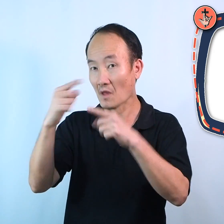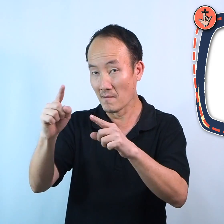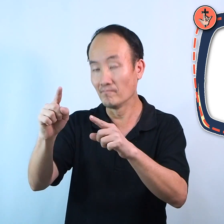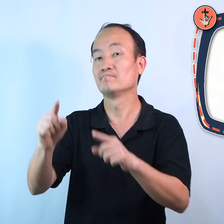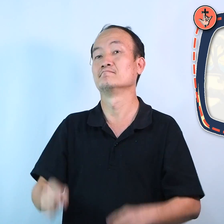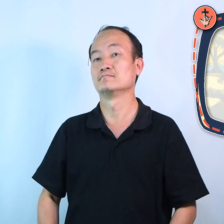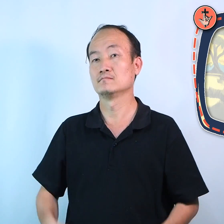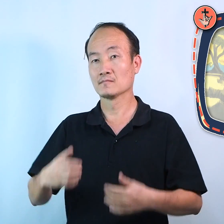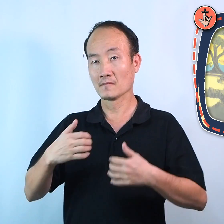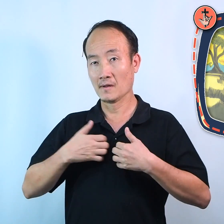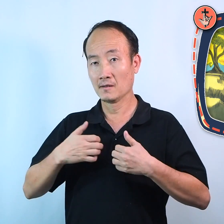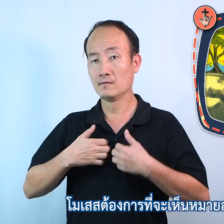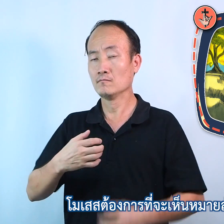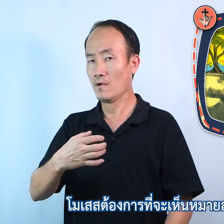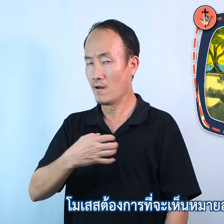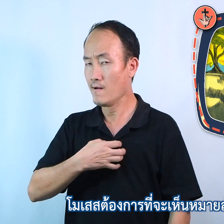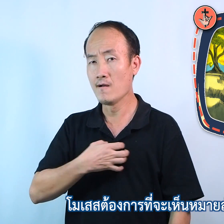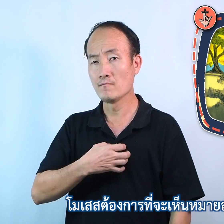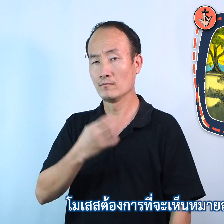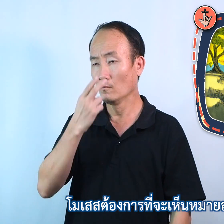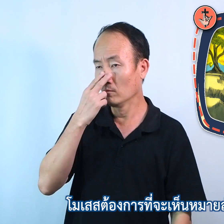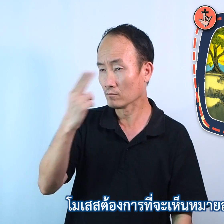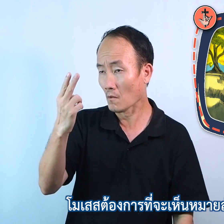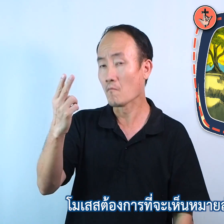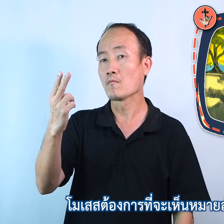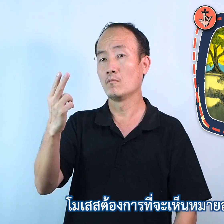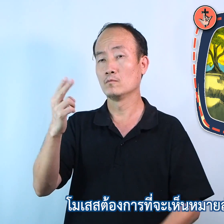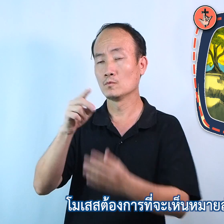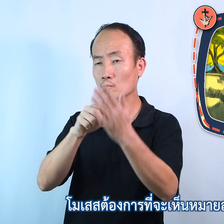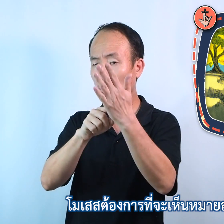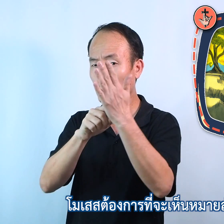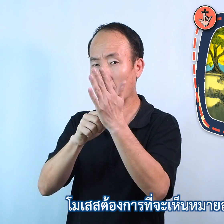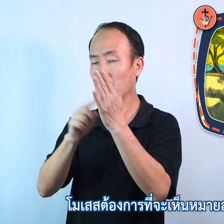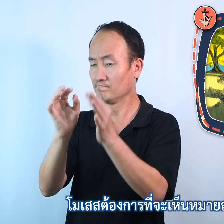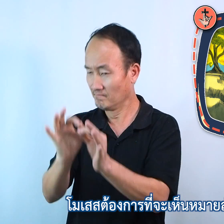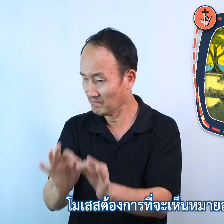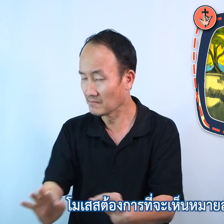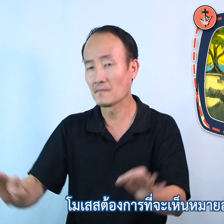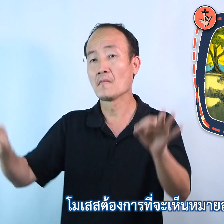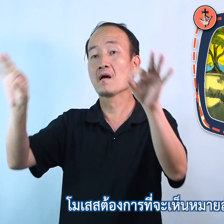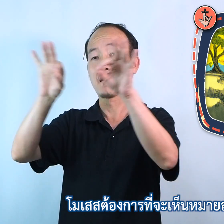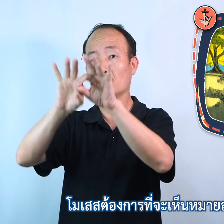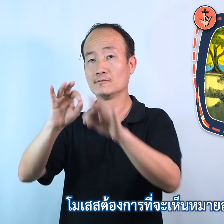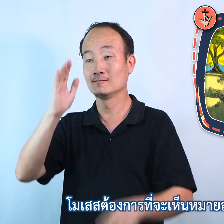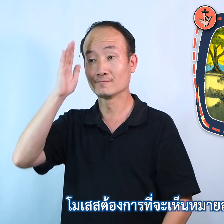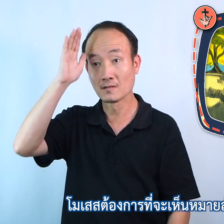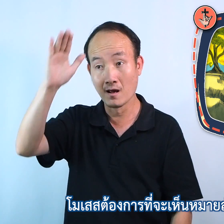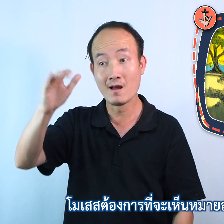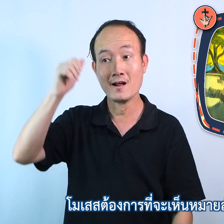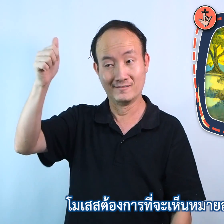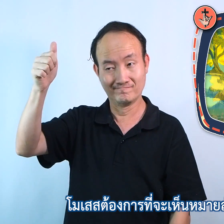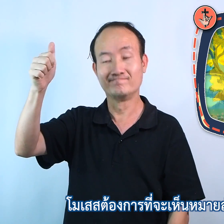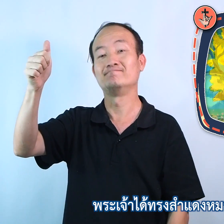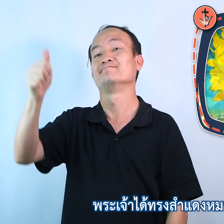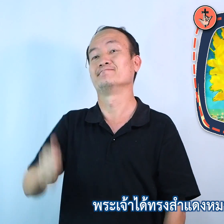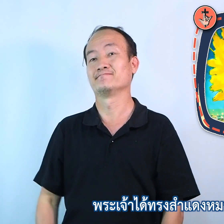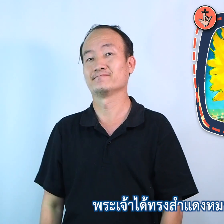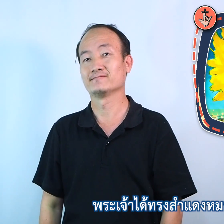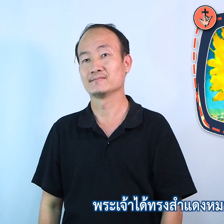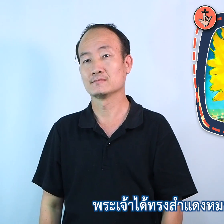คำตอบโมเสสต้องการที่จะเห็นหมายสำคัญจากพระเจ้า พระเ